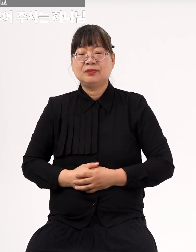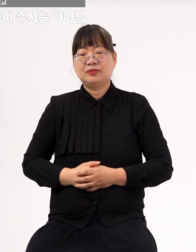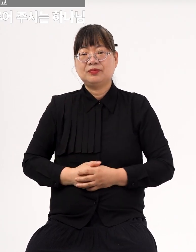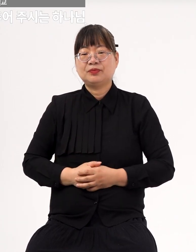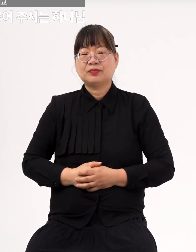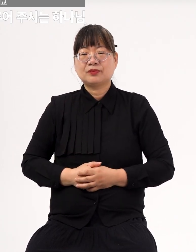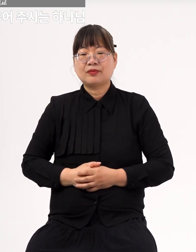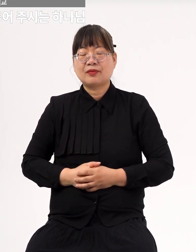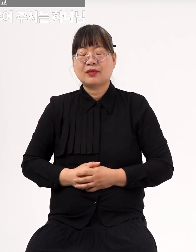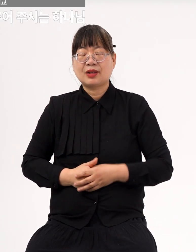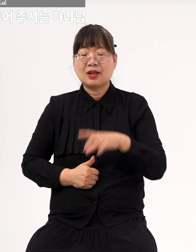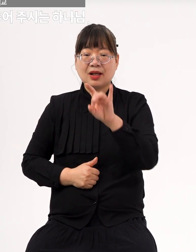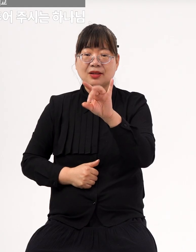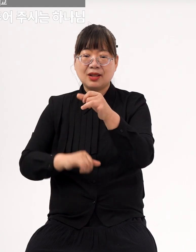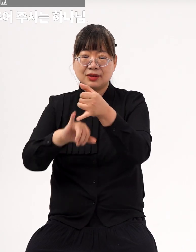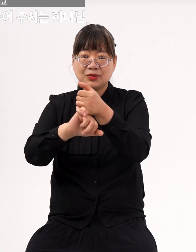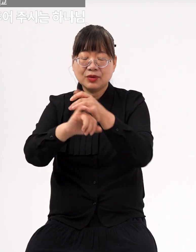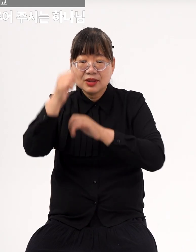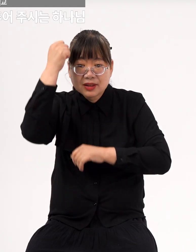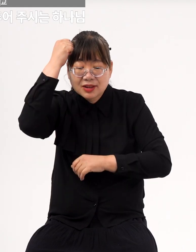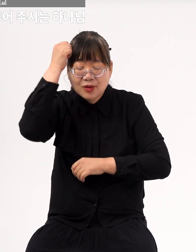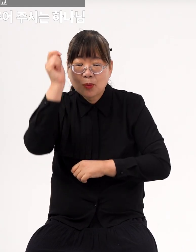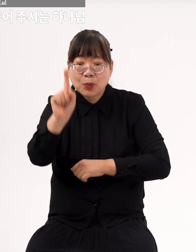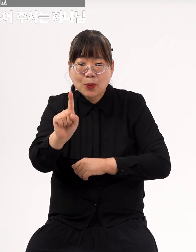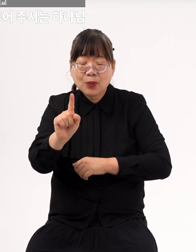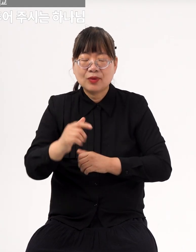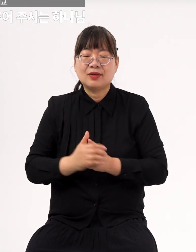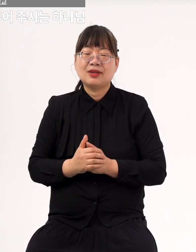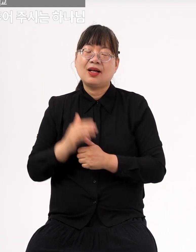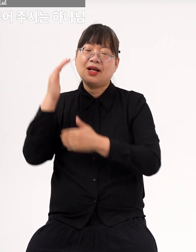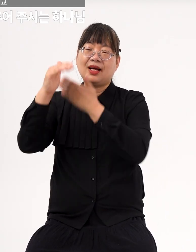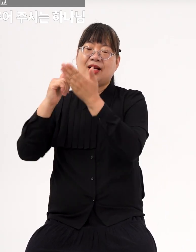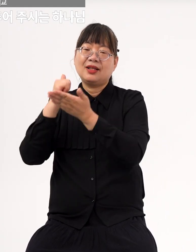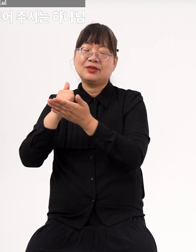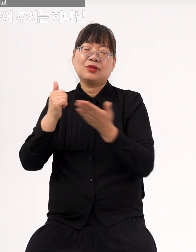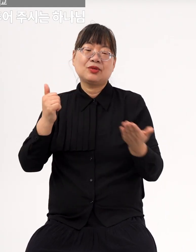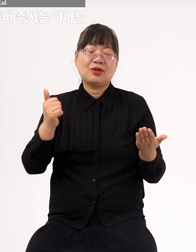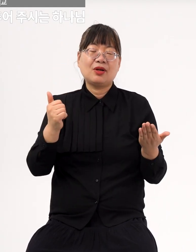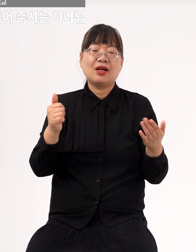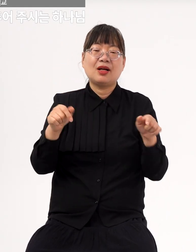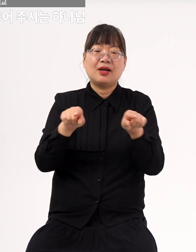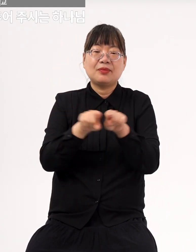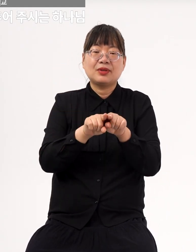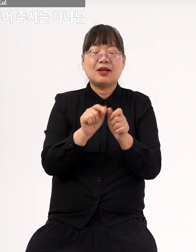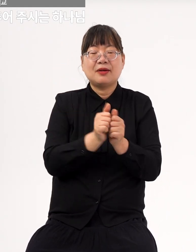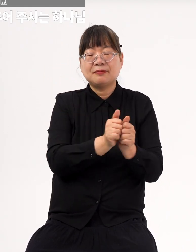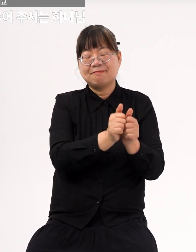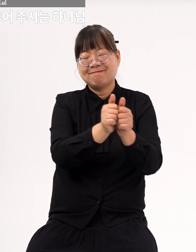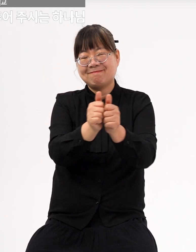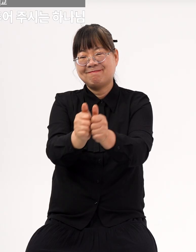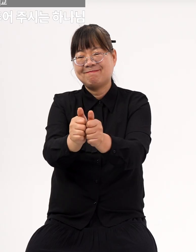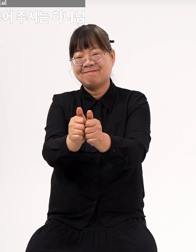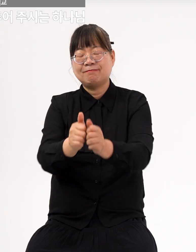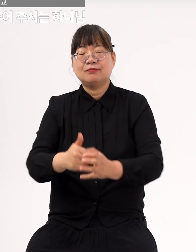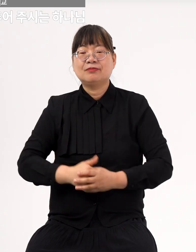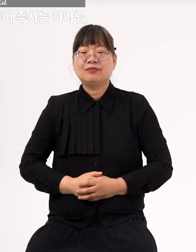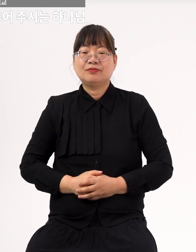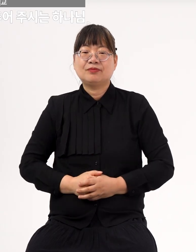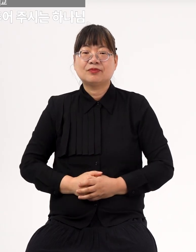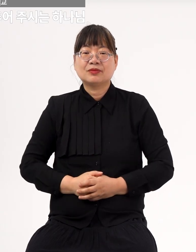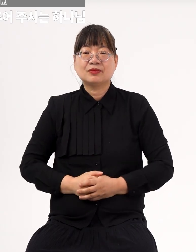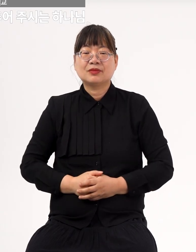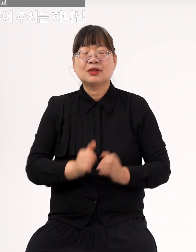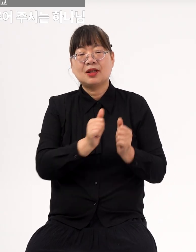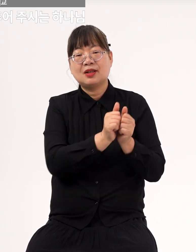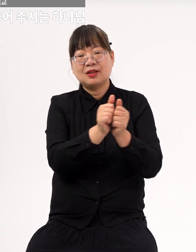그 하나의 약속이 기억나십니까? 내가 너와 함께 가겠다.